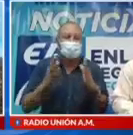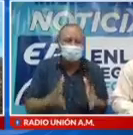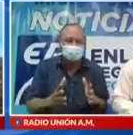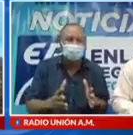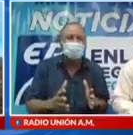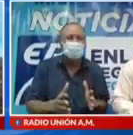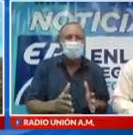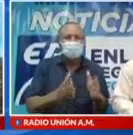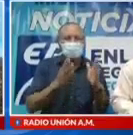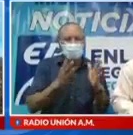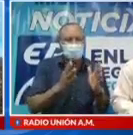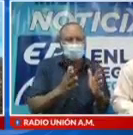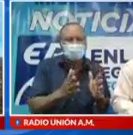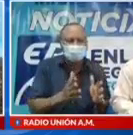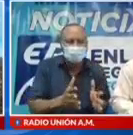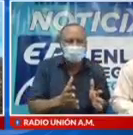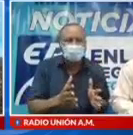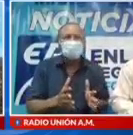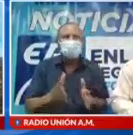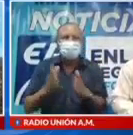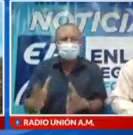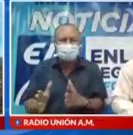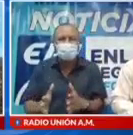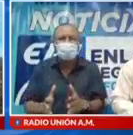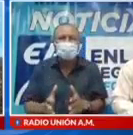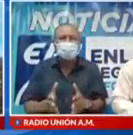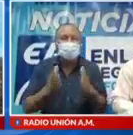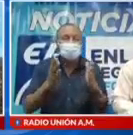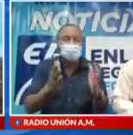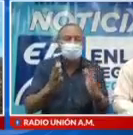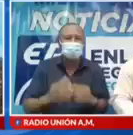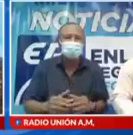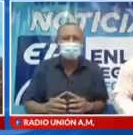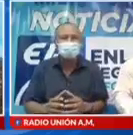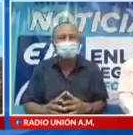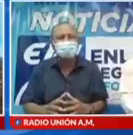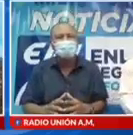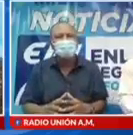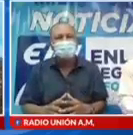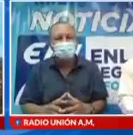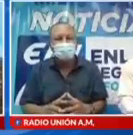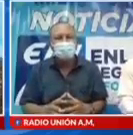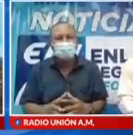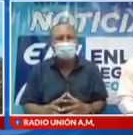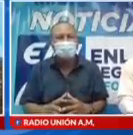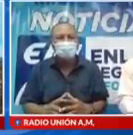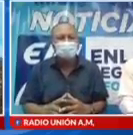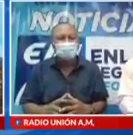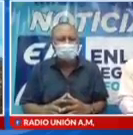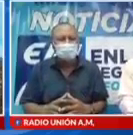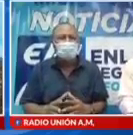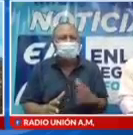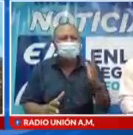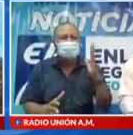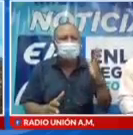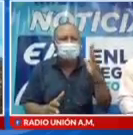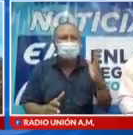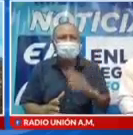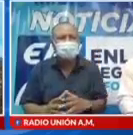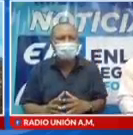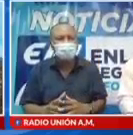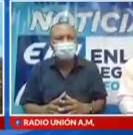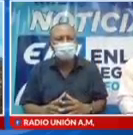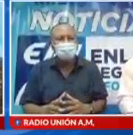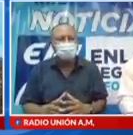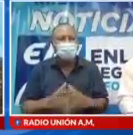comportamiento coherente entre lo que decimos y hacemos. Por eso Esmeraldas nos ha venido respaldando por